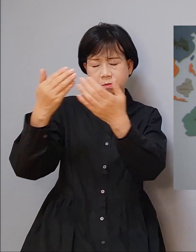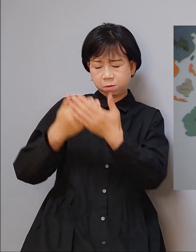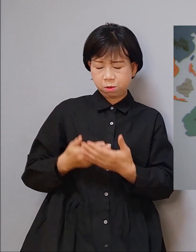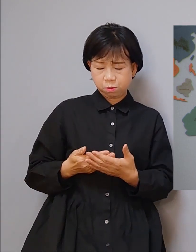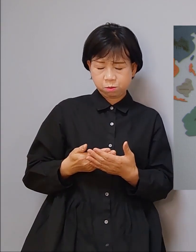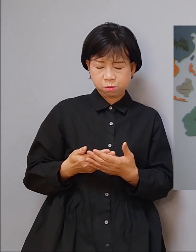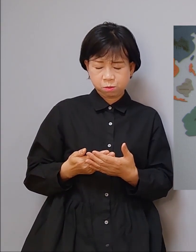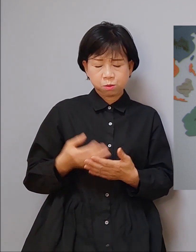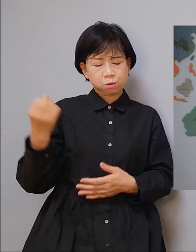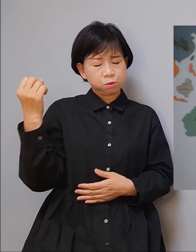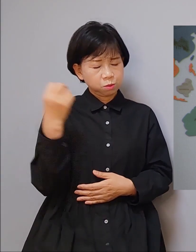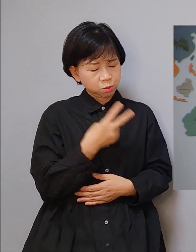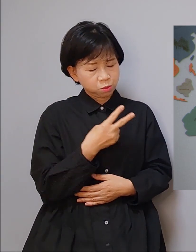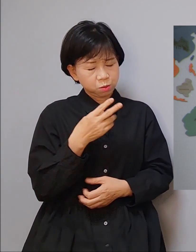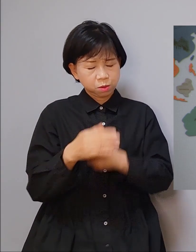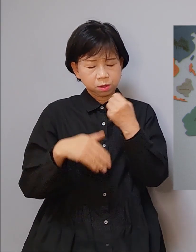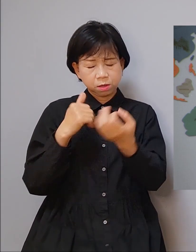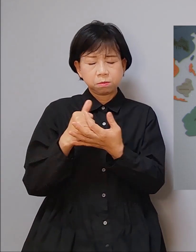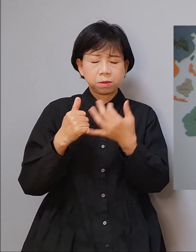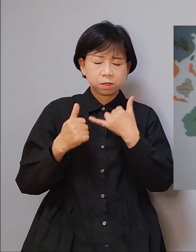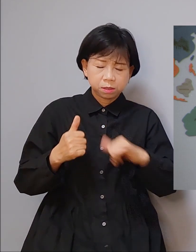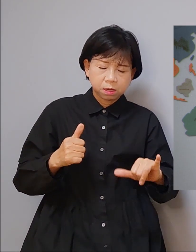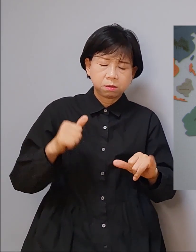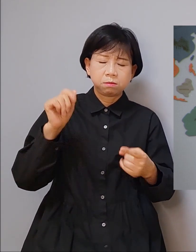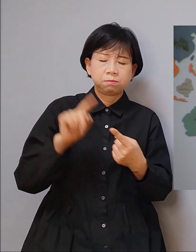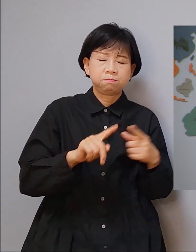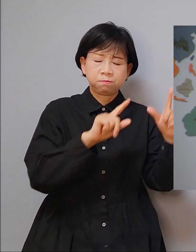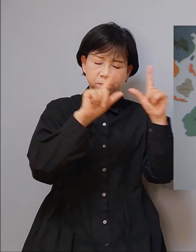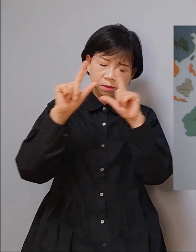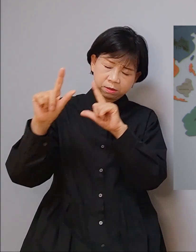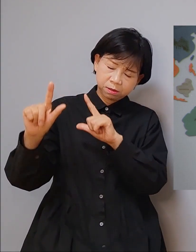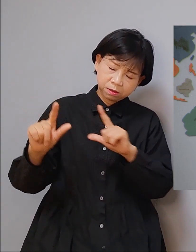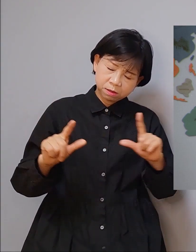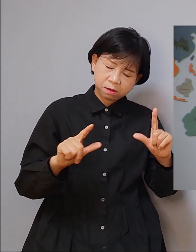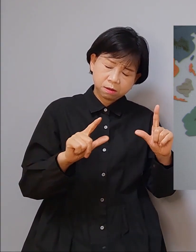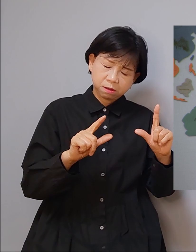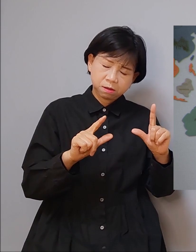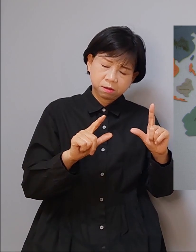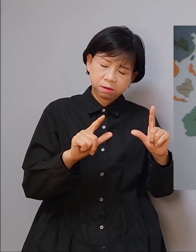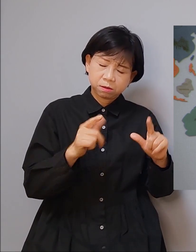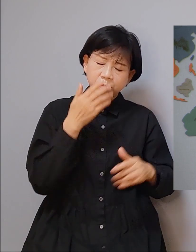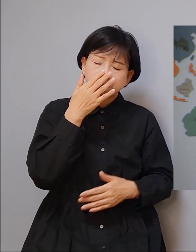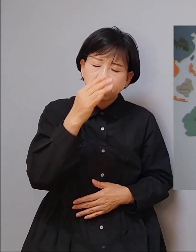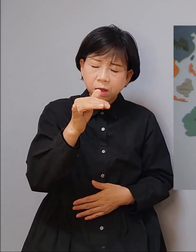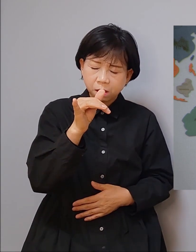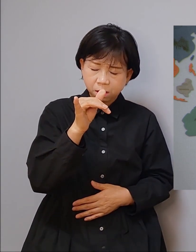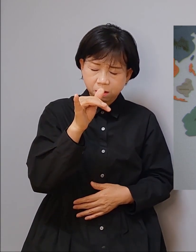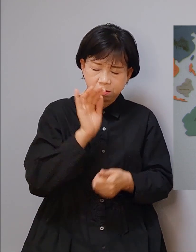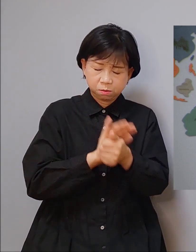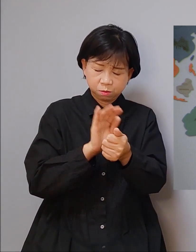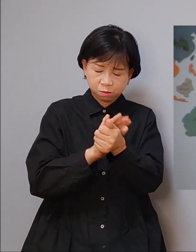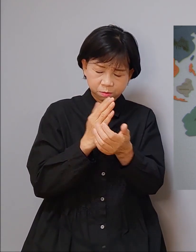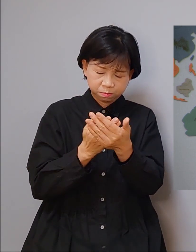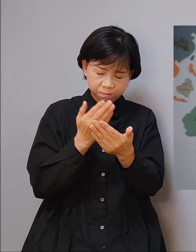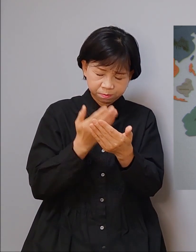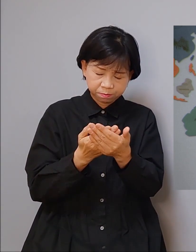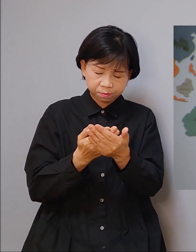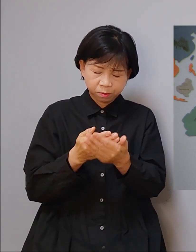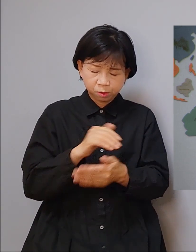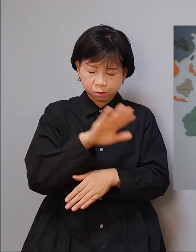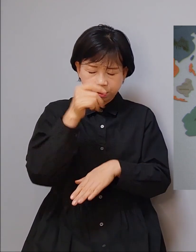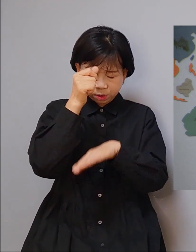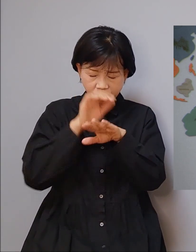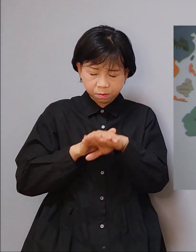받고 다시 한번 하나님의 자녀로 살아가는 또 다른 삶이 이어질 수 있게 하여 주시옵소서. 하나님 우리의